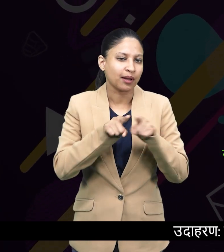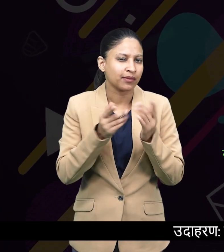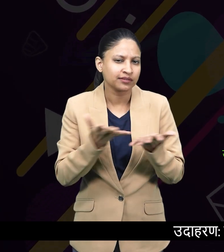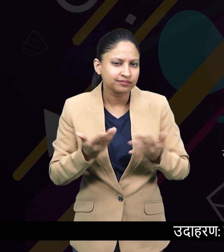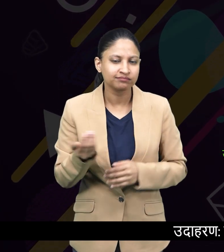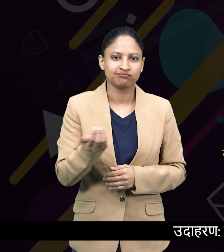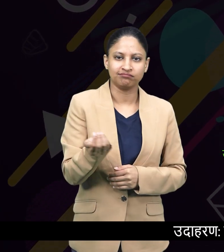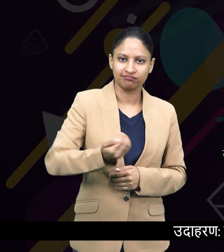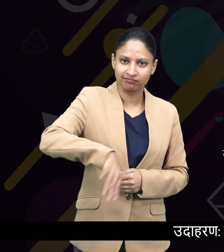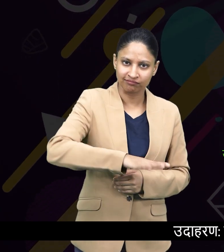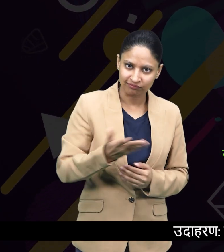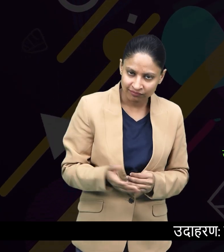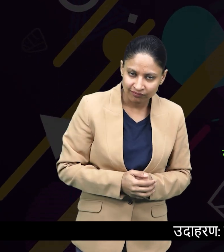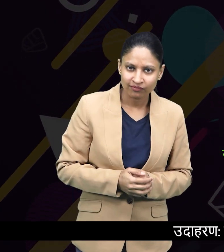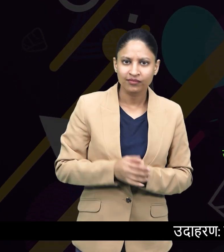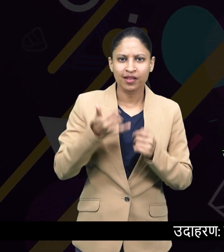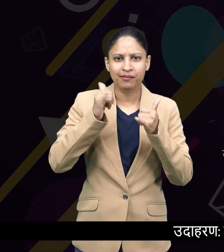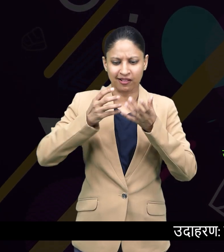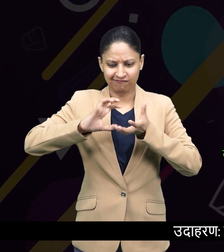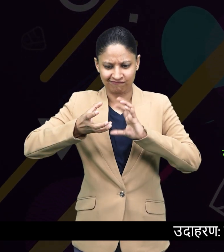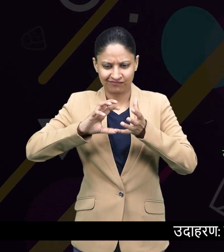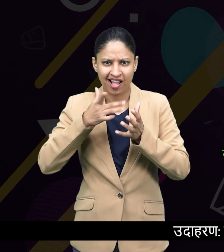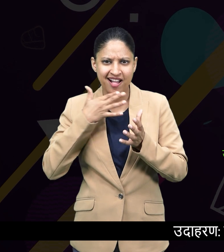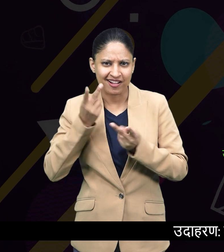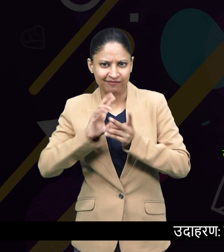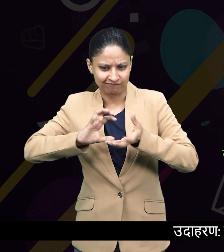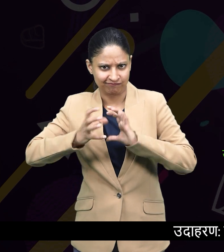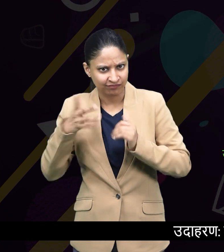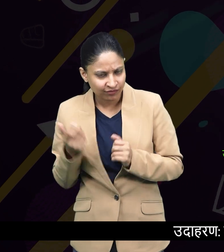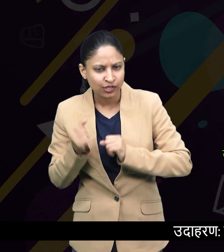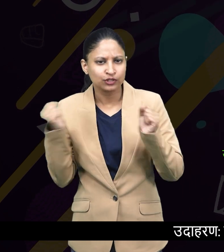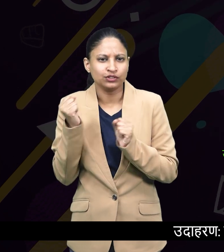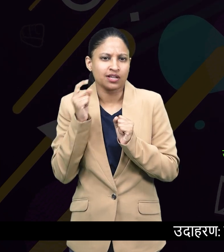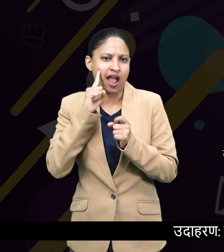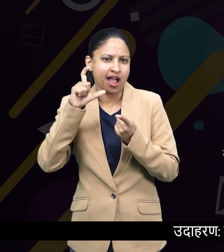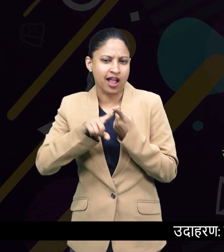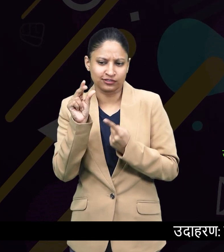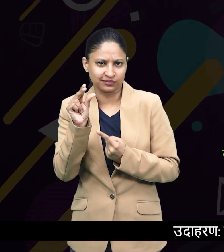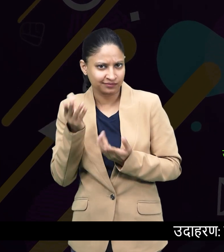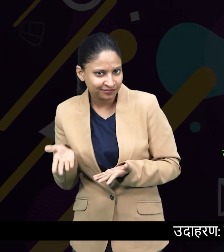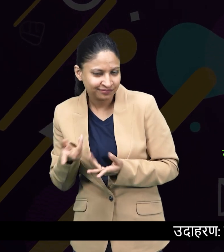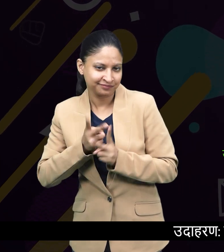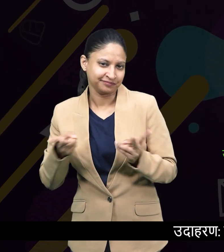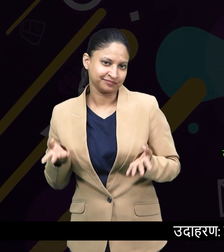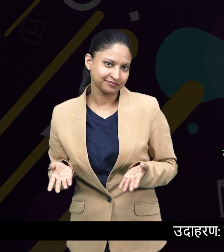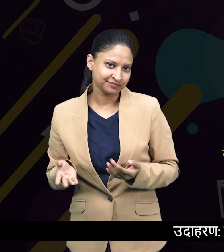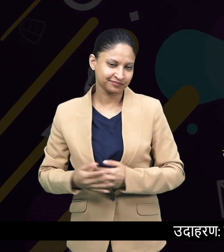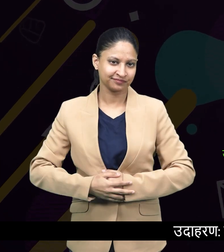उदाहरण पासा, रूबिक घन, बर्फ का घन।